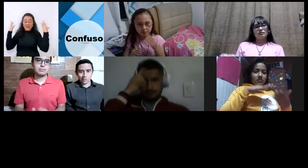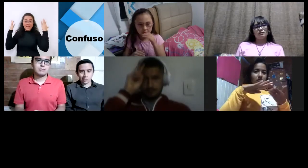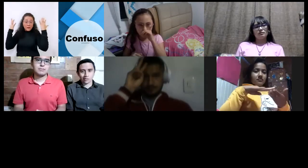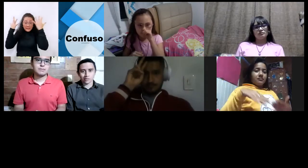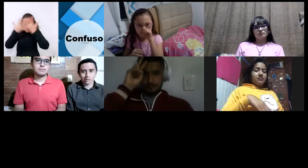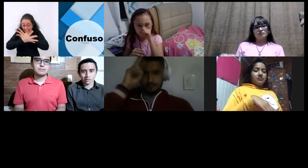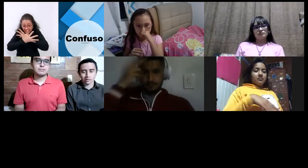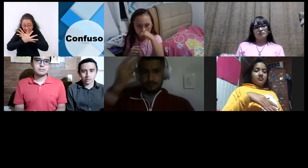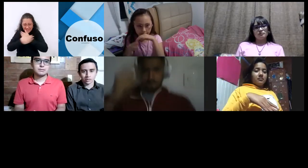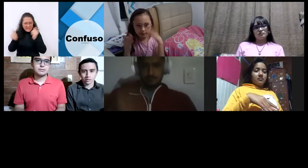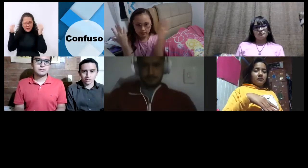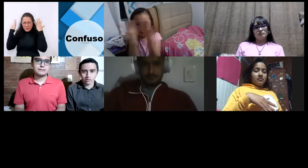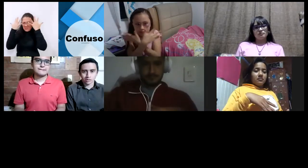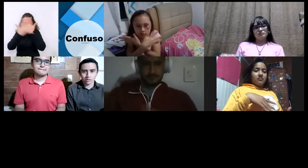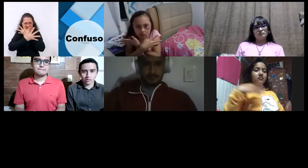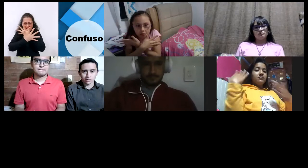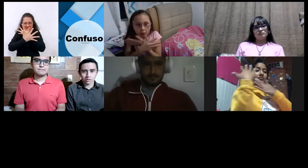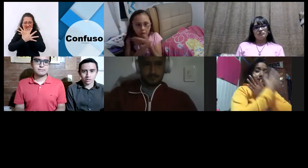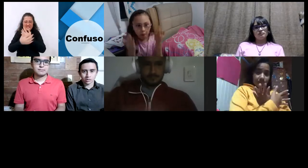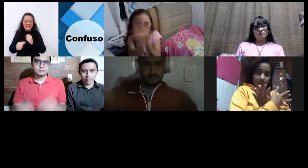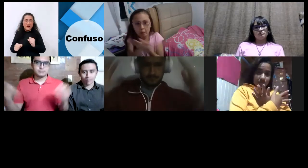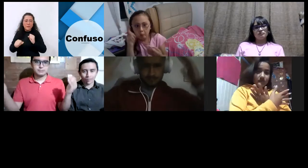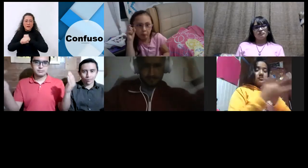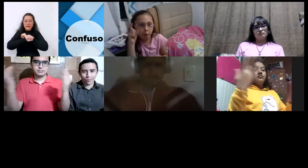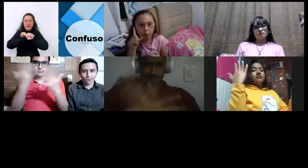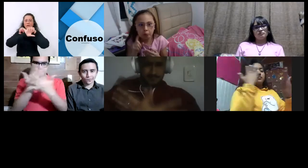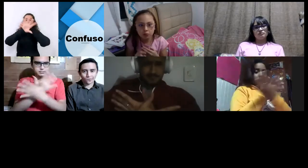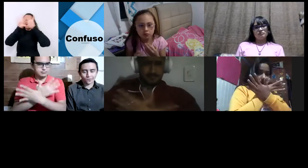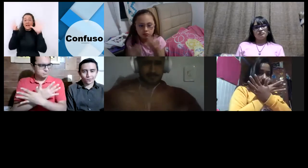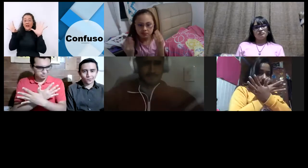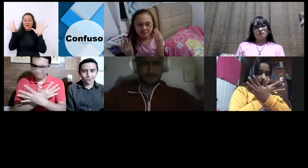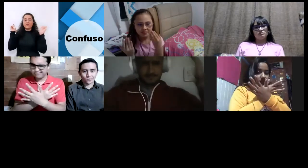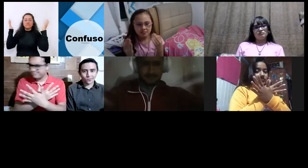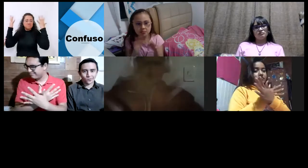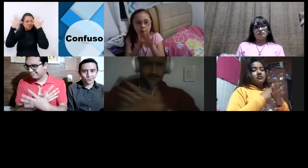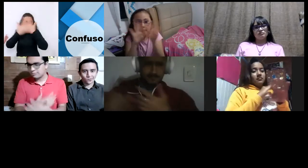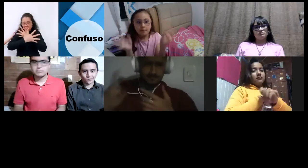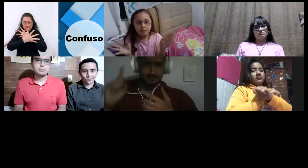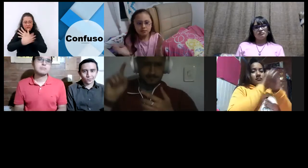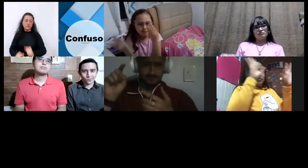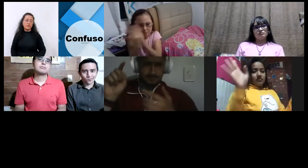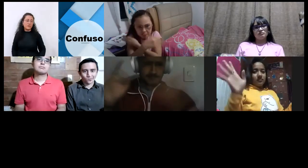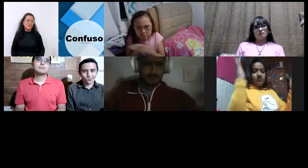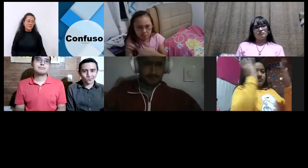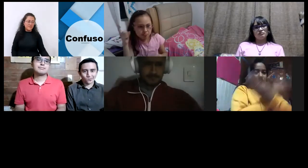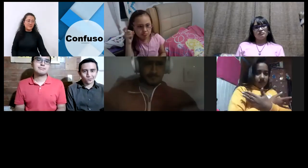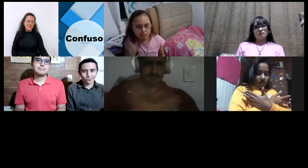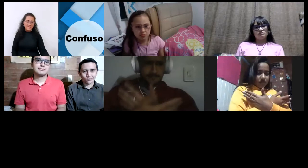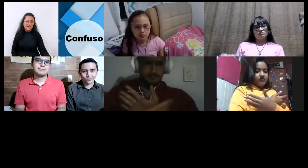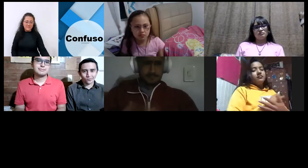no entender es así como no entendí nada. Sería como la otra, claro, confuso.